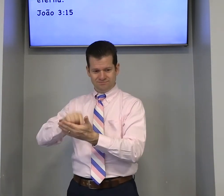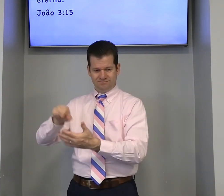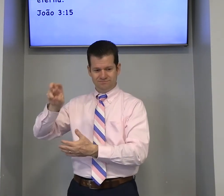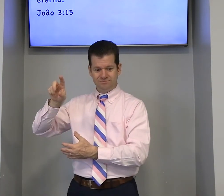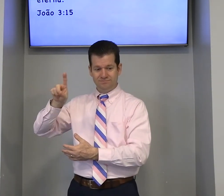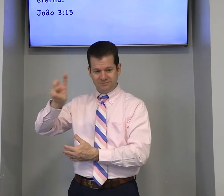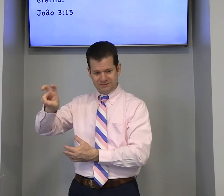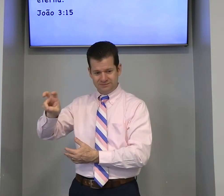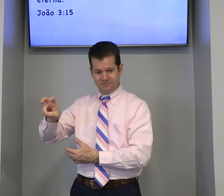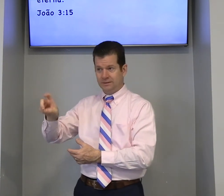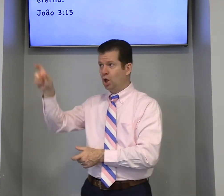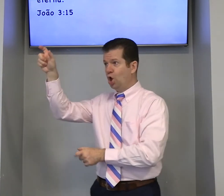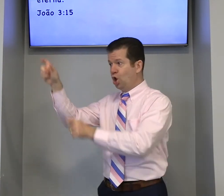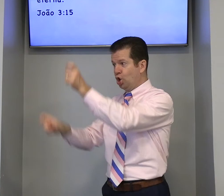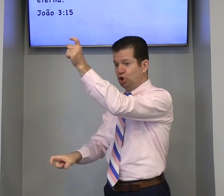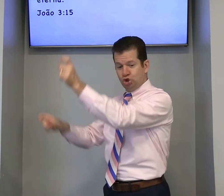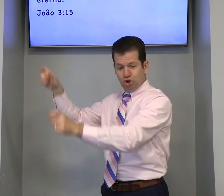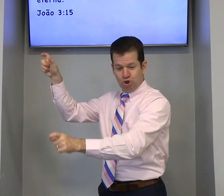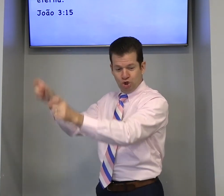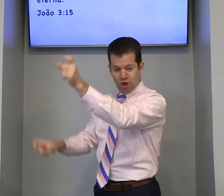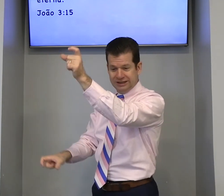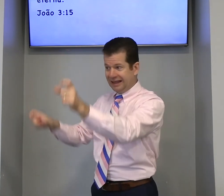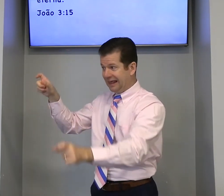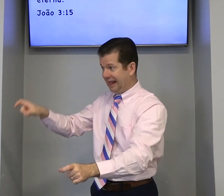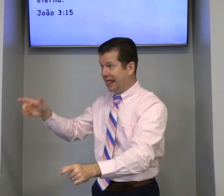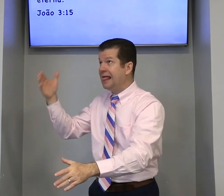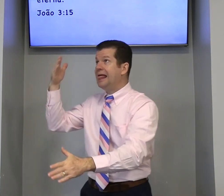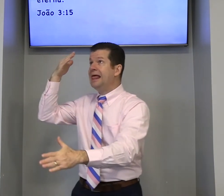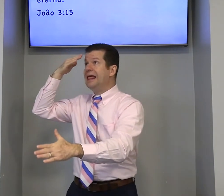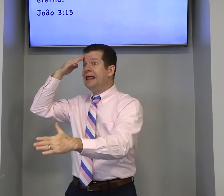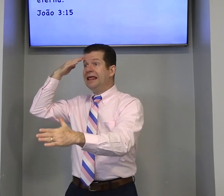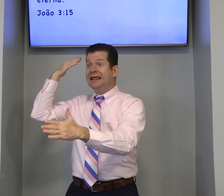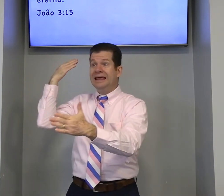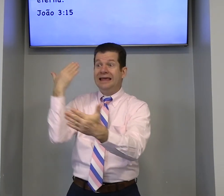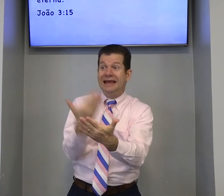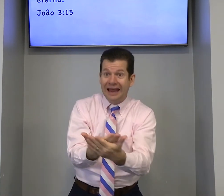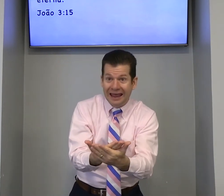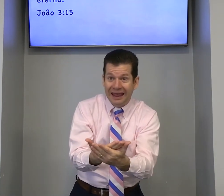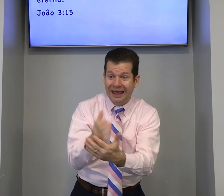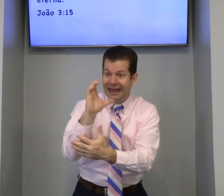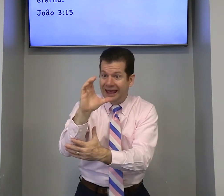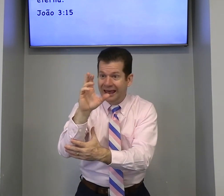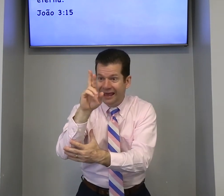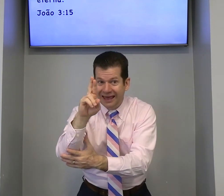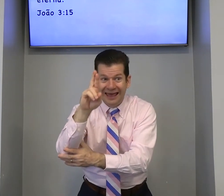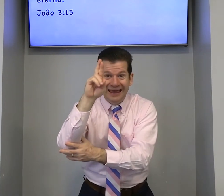3, versículo 15, para que todo aquele que nele crê.